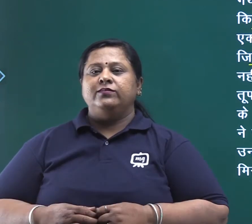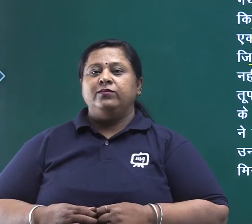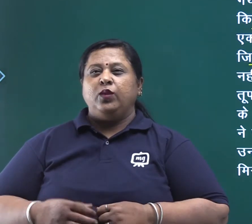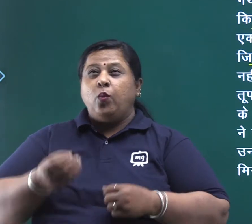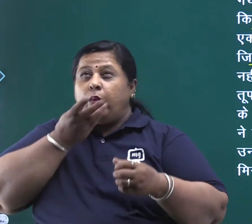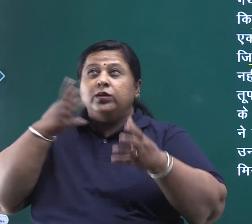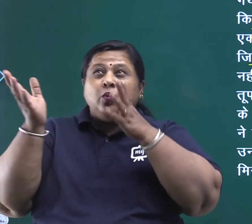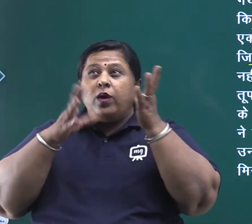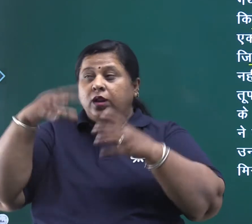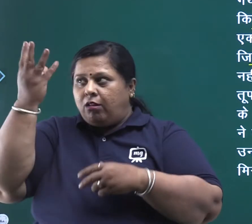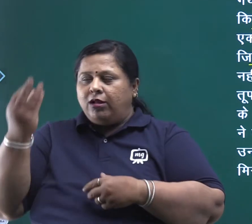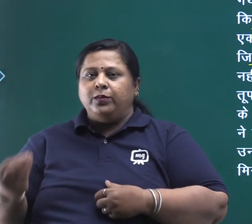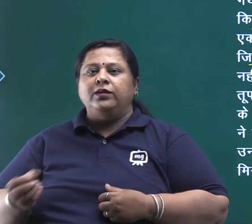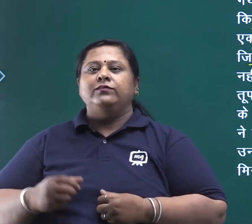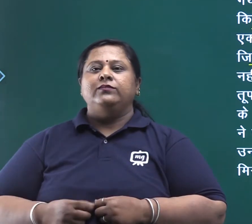तूफानी रात में